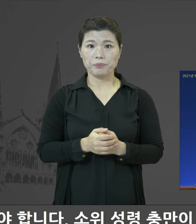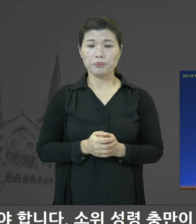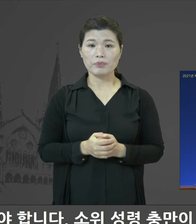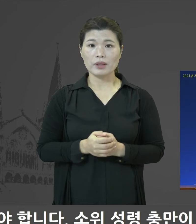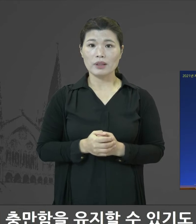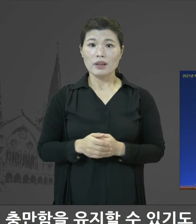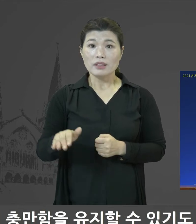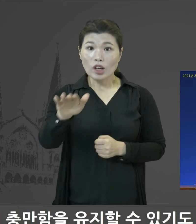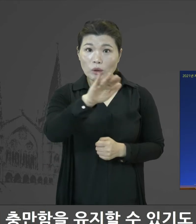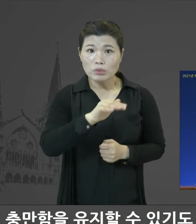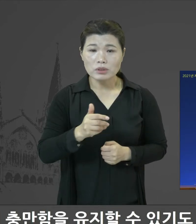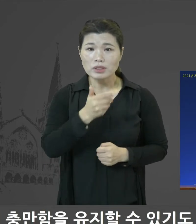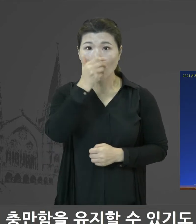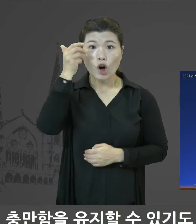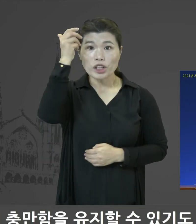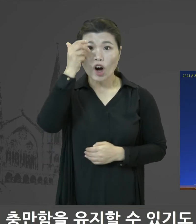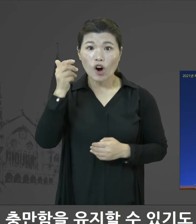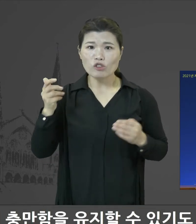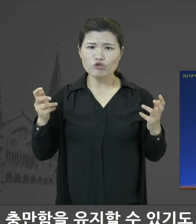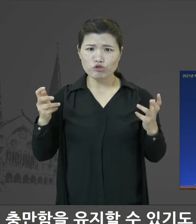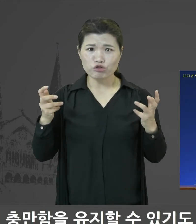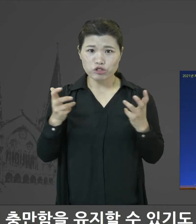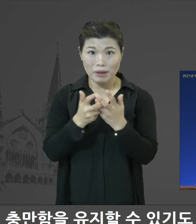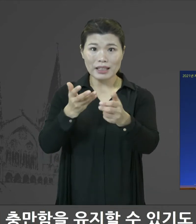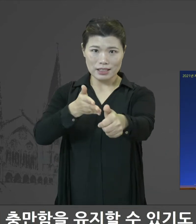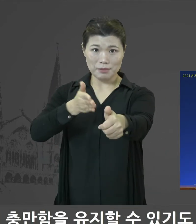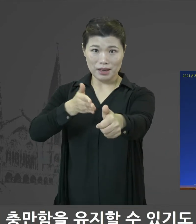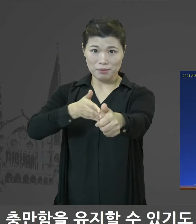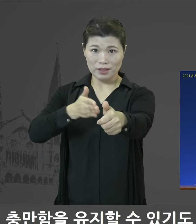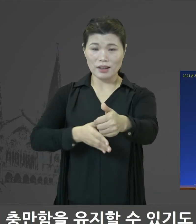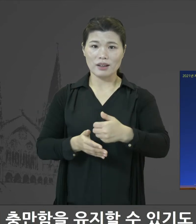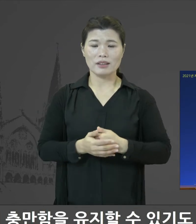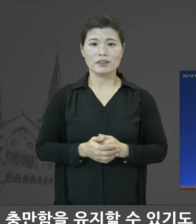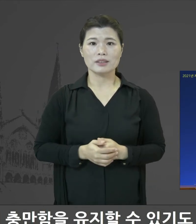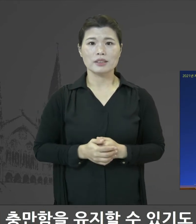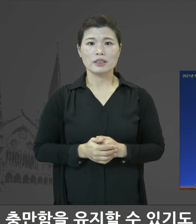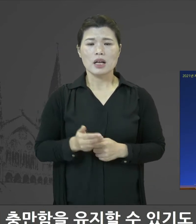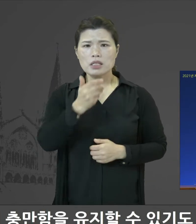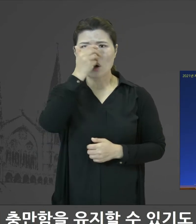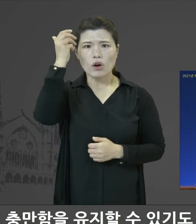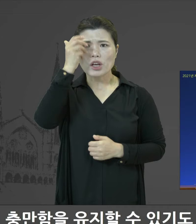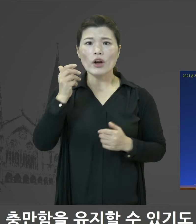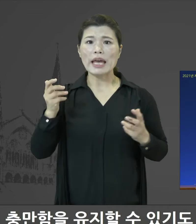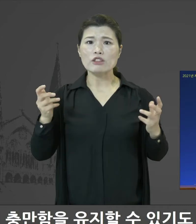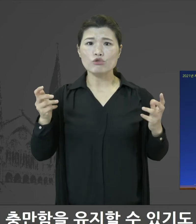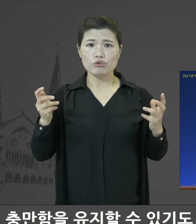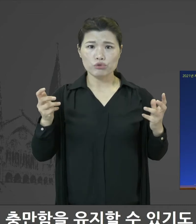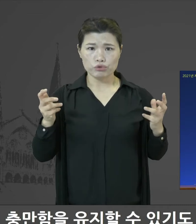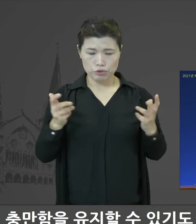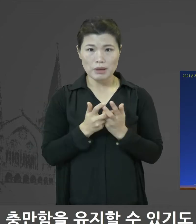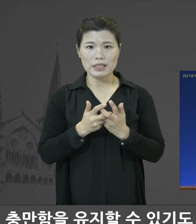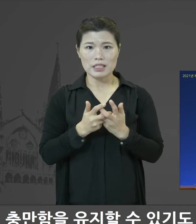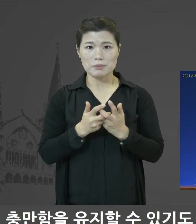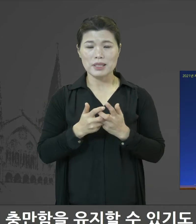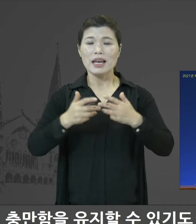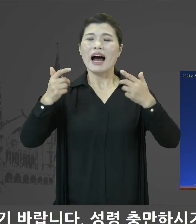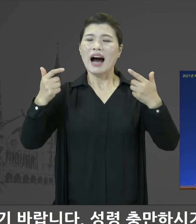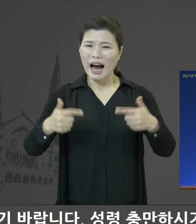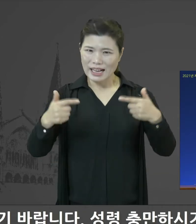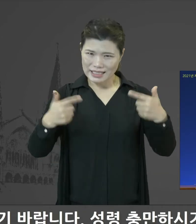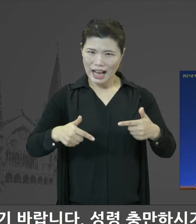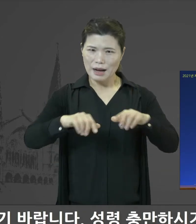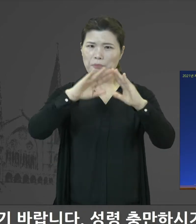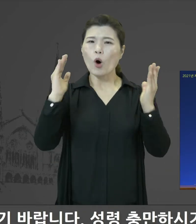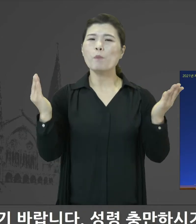바랍니다. 성령 충만하시기를 주의 이름으로 축원합니다. 그 성령 충만하심이 항상 범사에